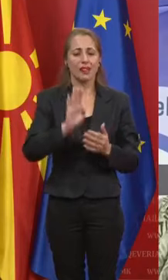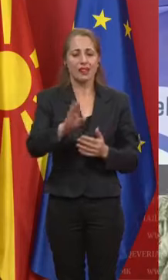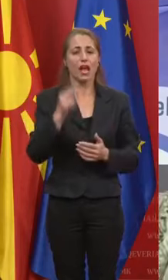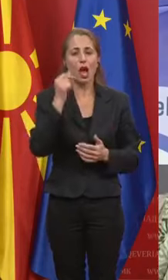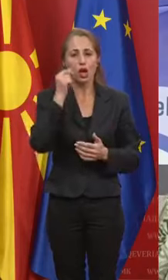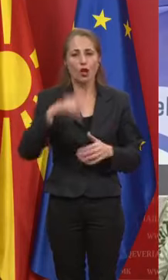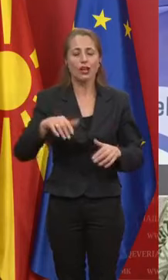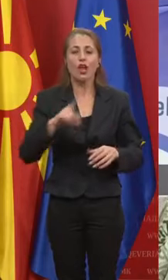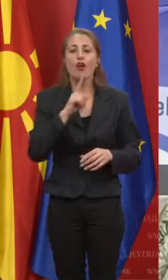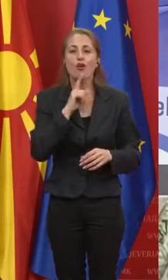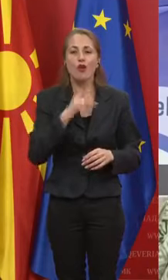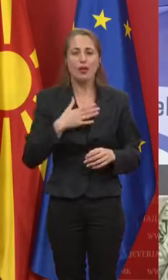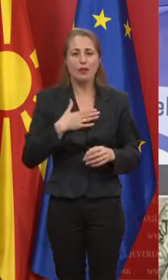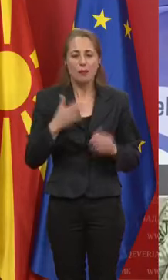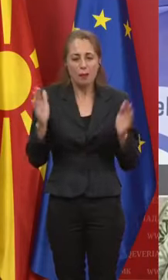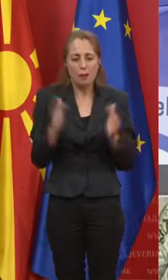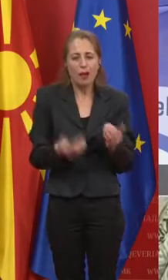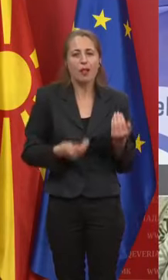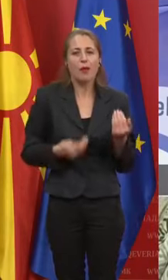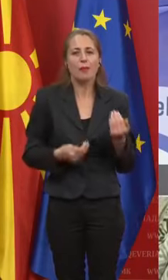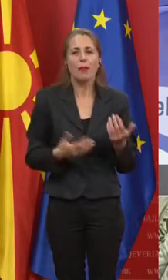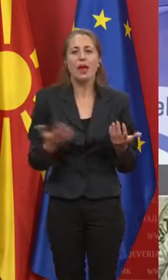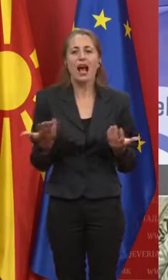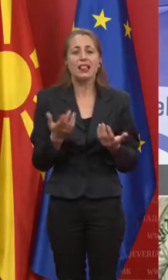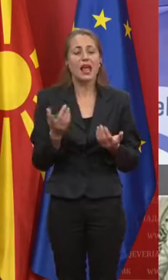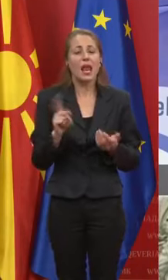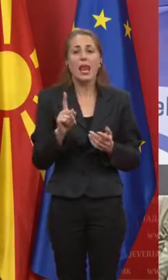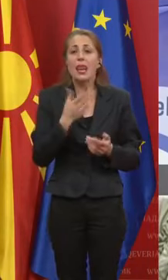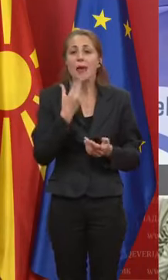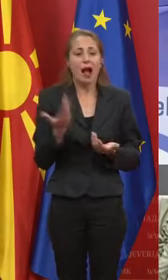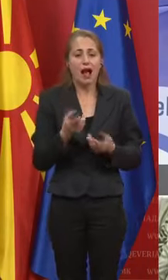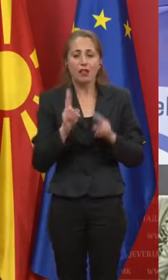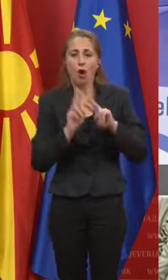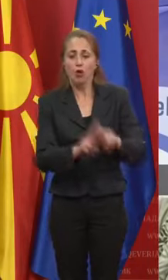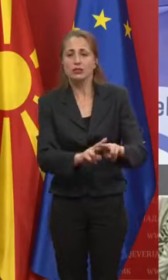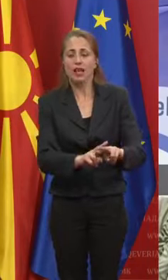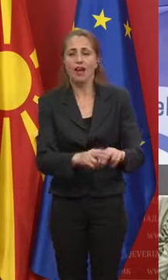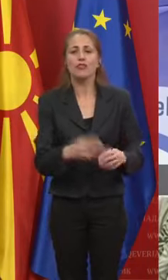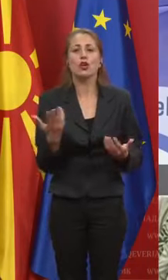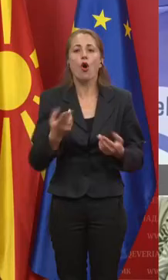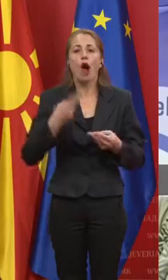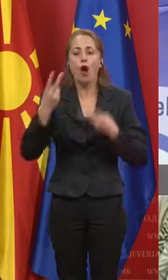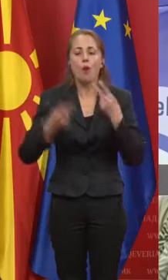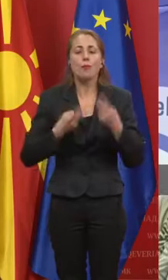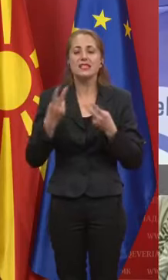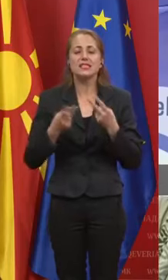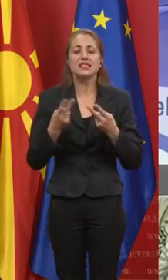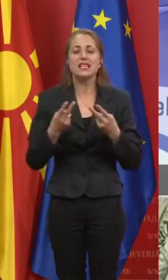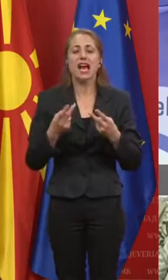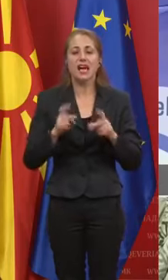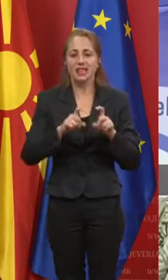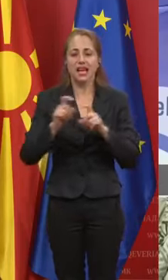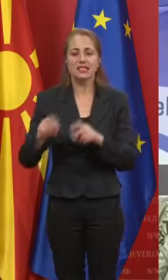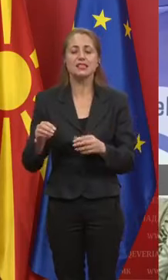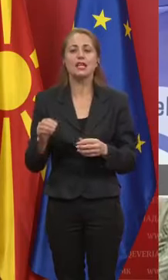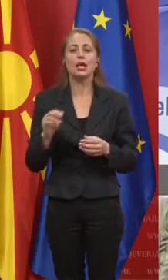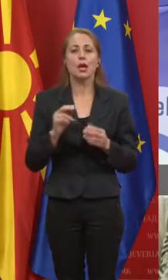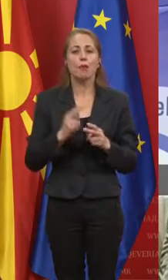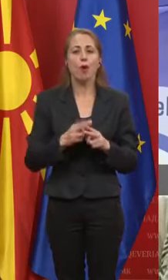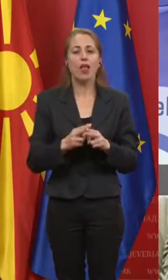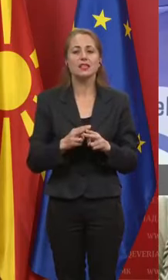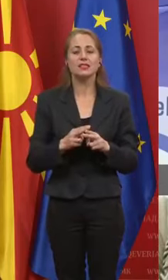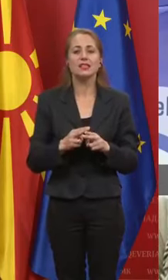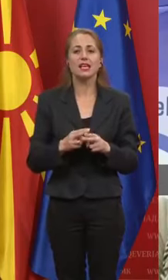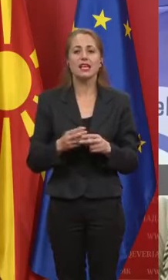помали бебиња што немаат каде да ги остават децата и кога Комисијата за заразни болести, доколку може да ни соопштите,